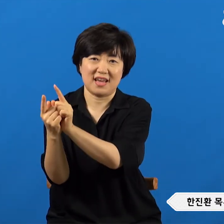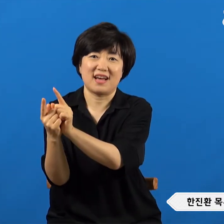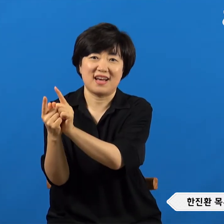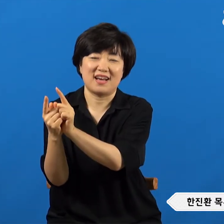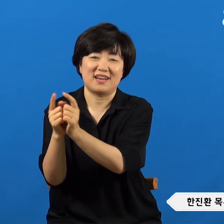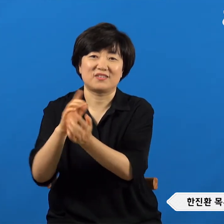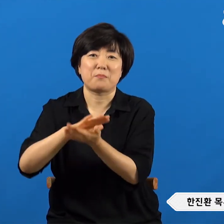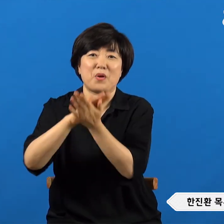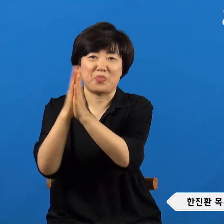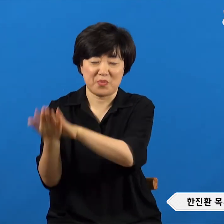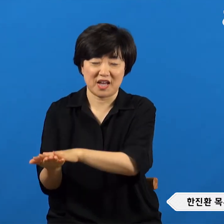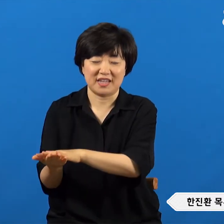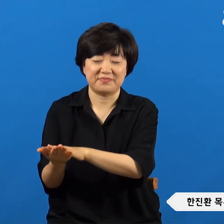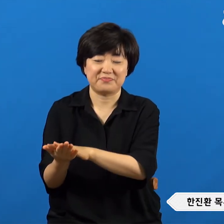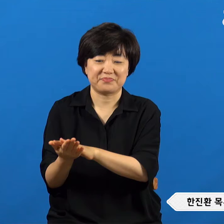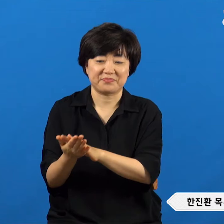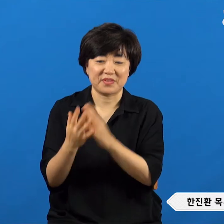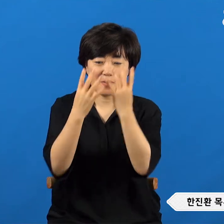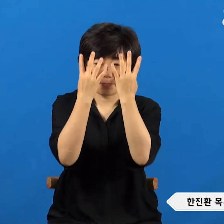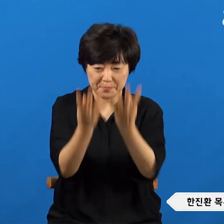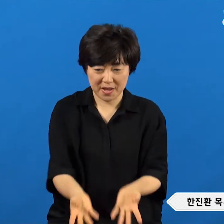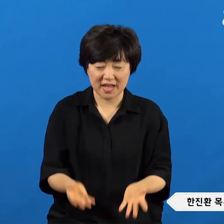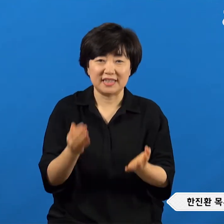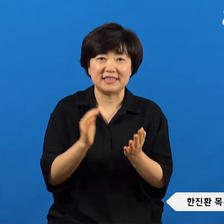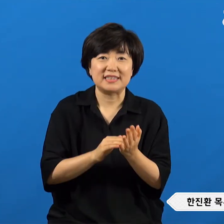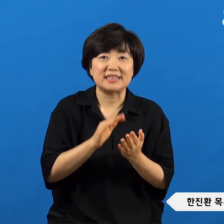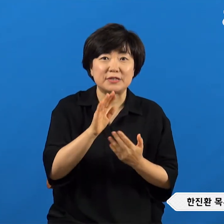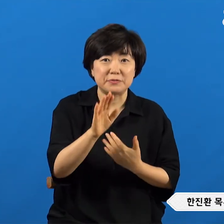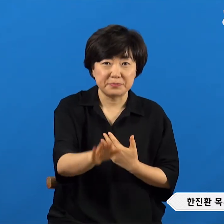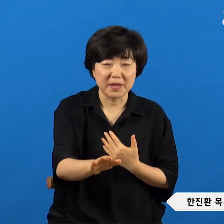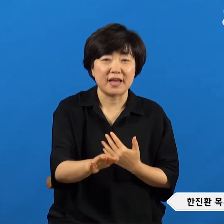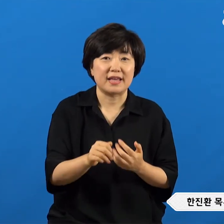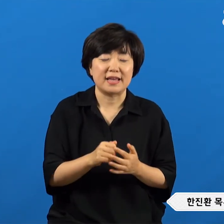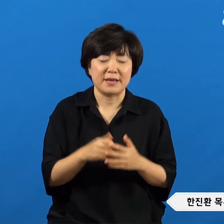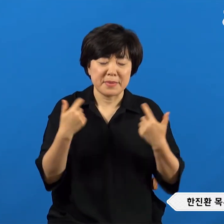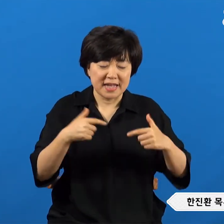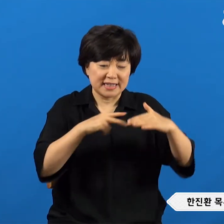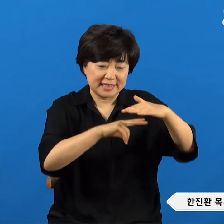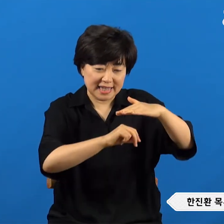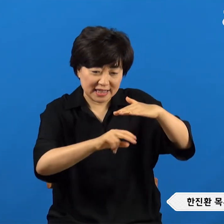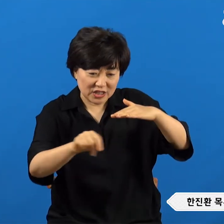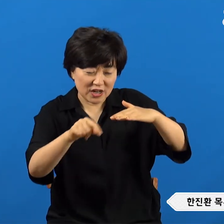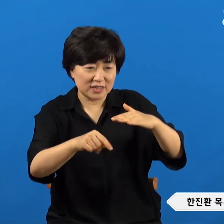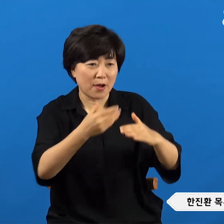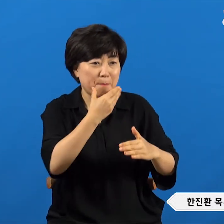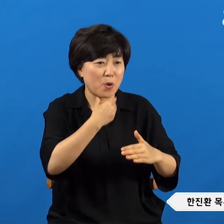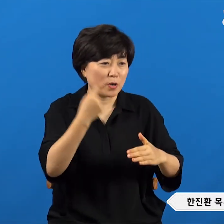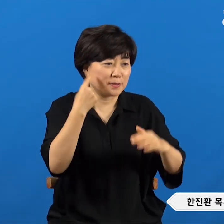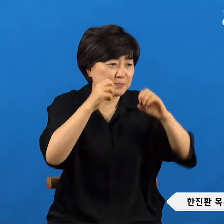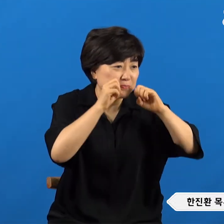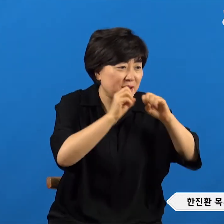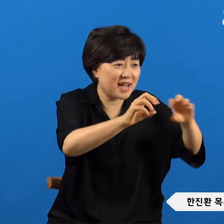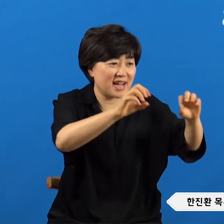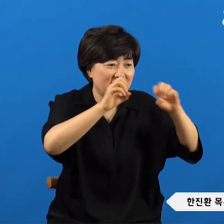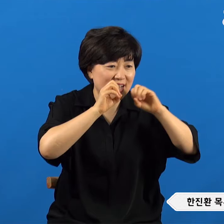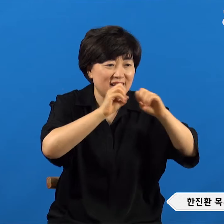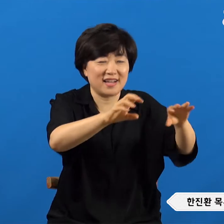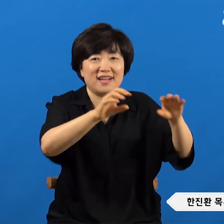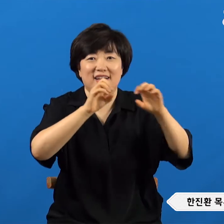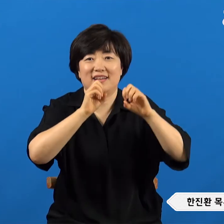변화되게 됐습니다. 석방된 후에는 이제 매일 지하철에 나가서 복음을 전하는 그런 전도자가